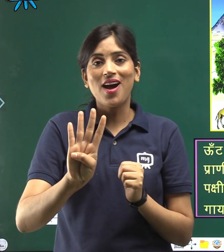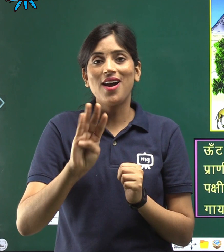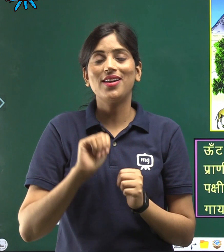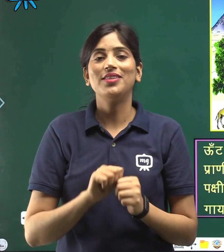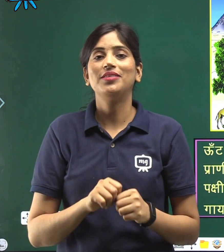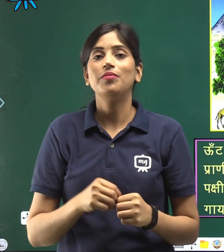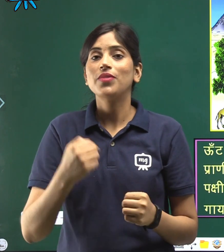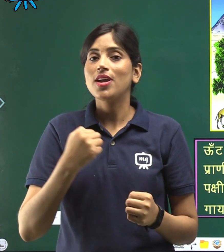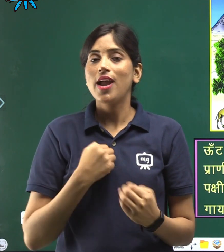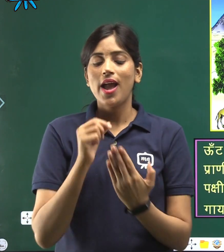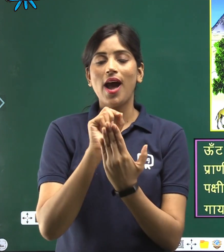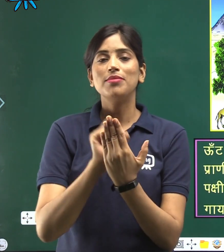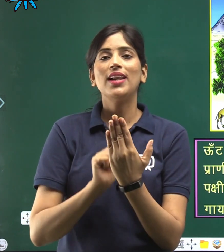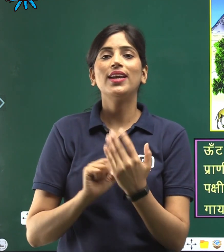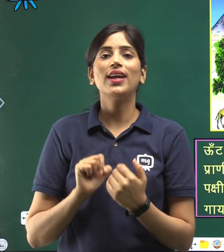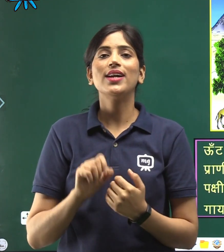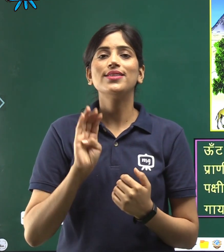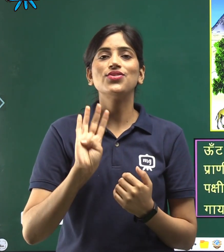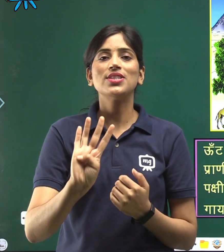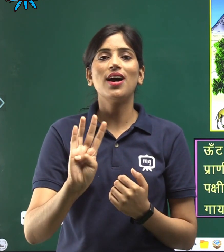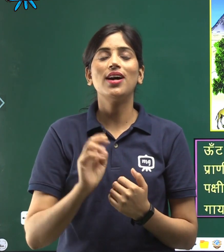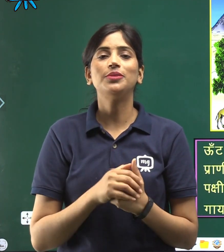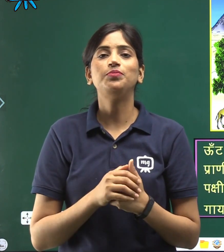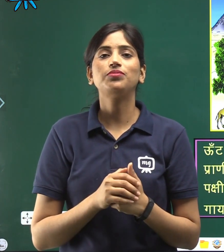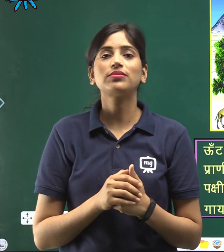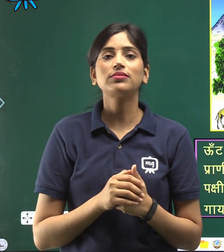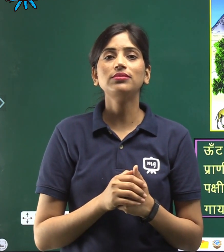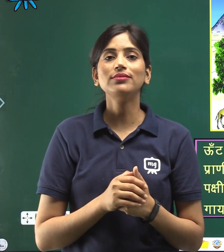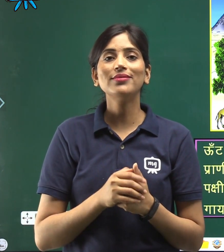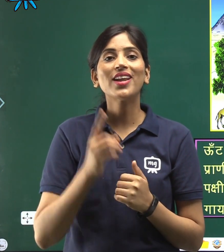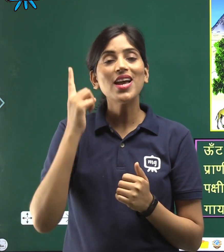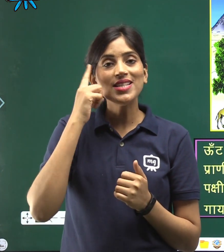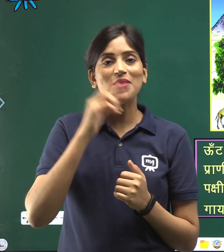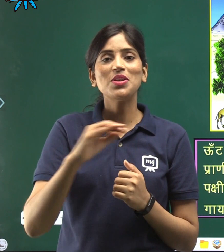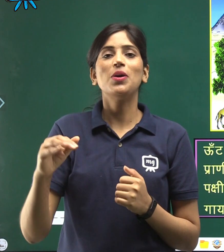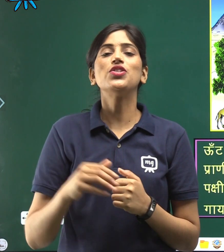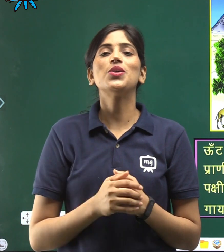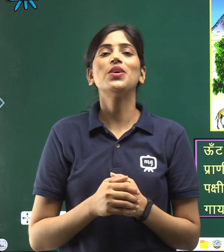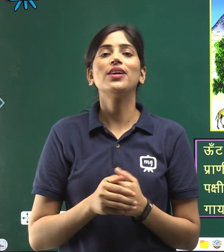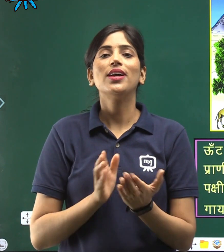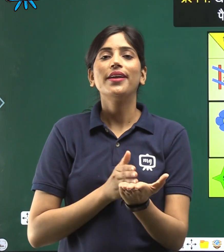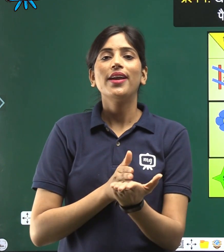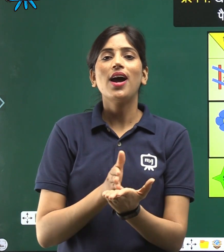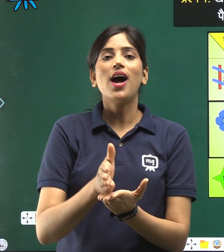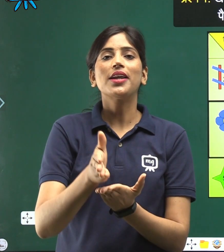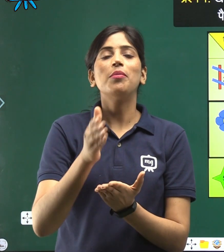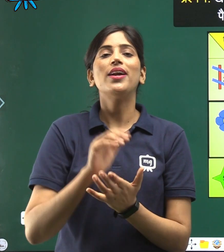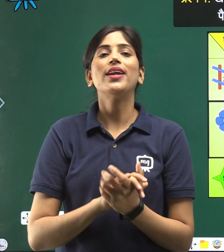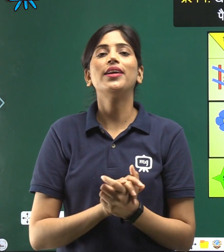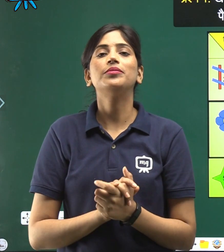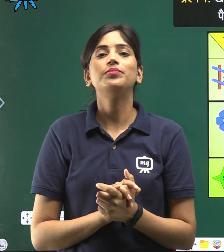4, हमने लिखे 4। समझे बच्चों? आगे